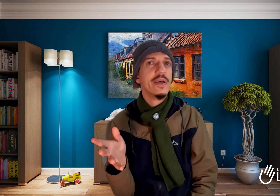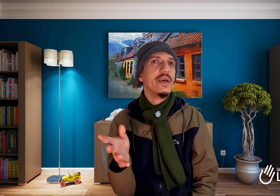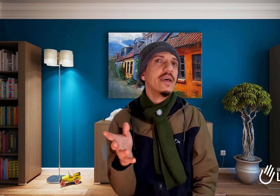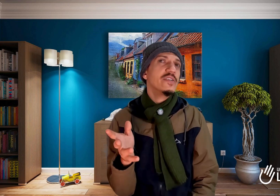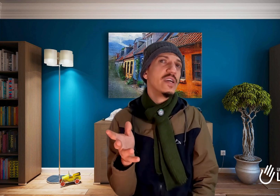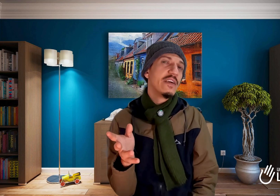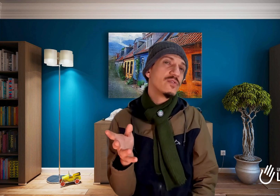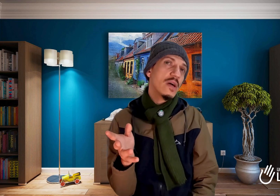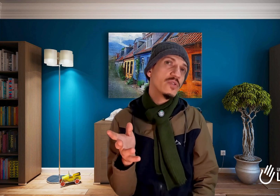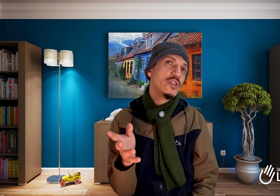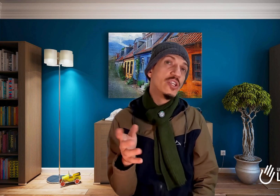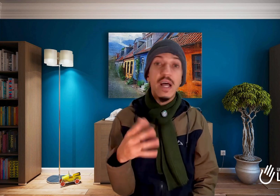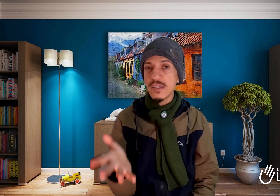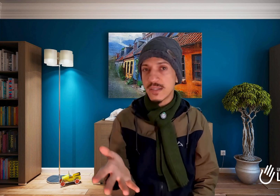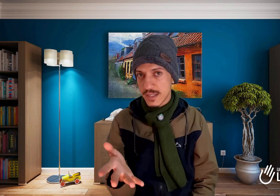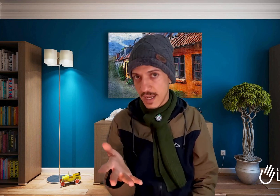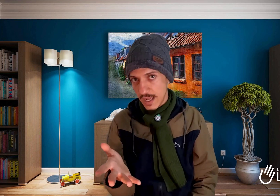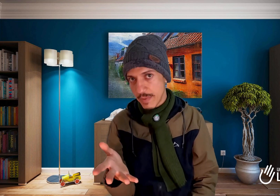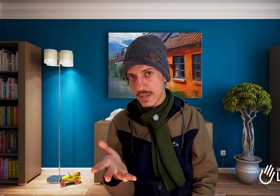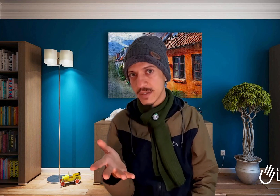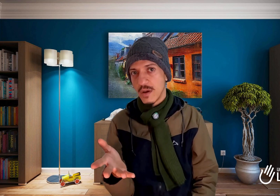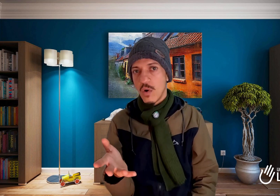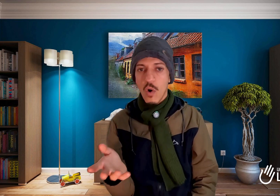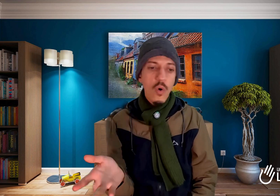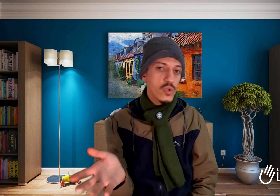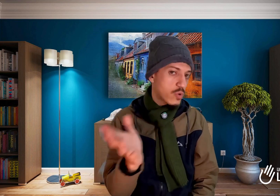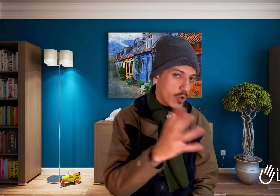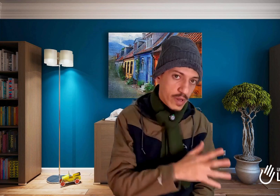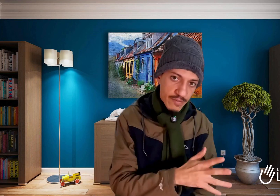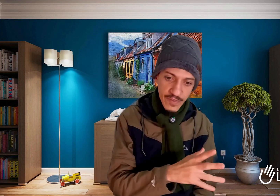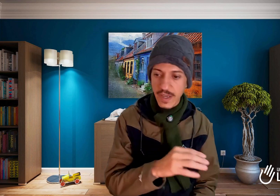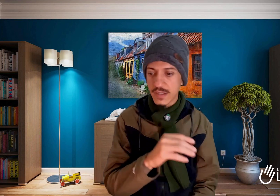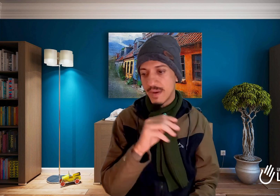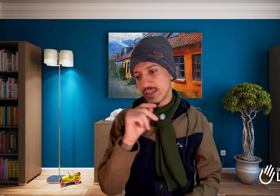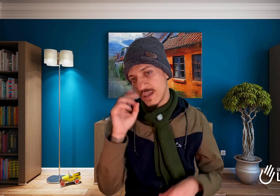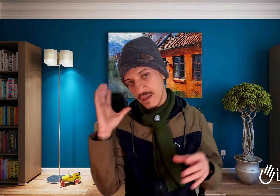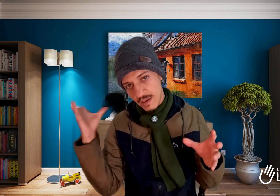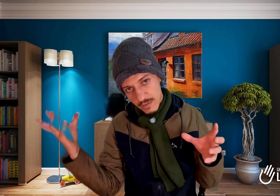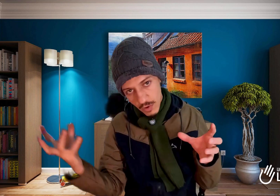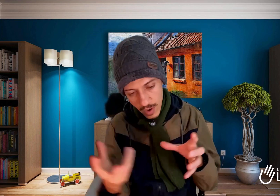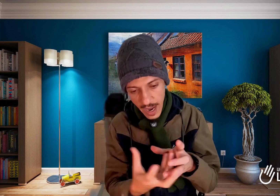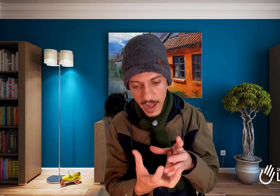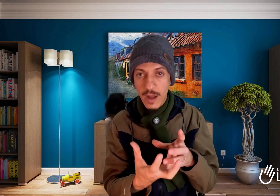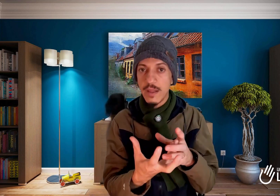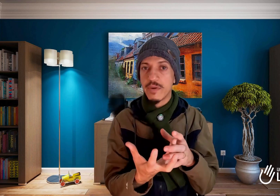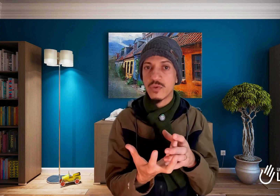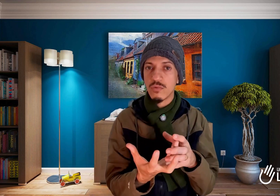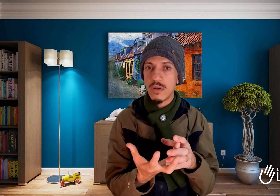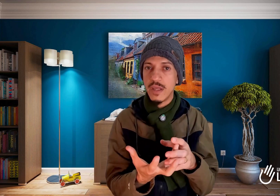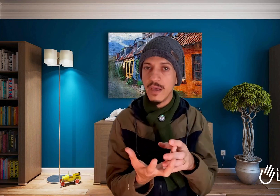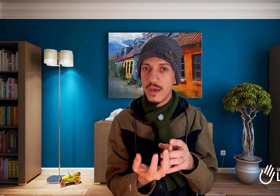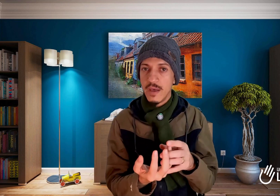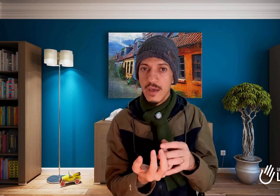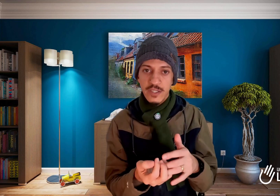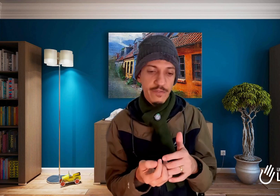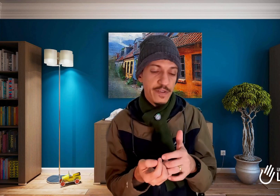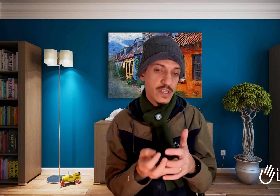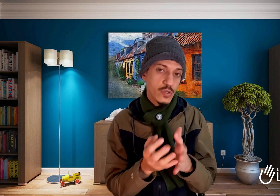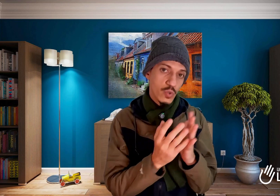Já teve situações de danças em Libras, ou de coreografias, mas que colocaram a Libras junto ali. Já fiz isso junto com